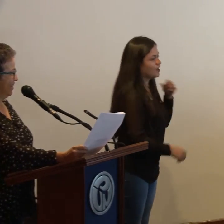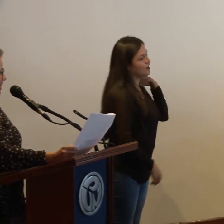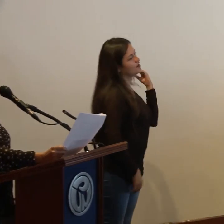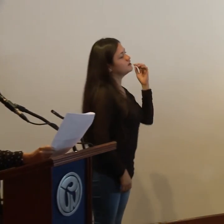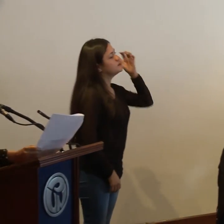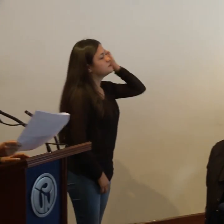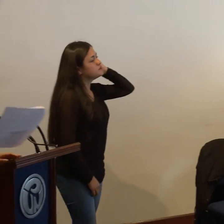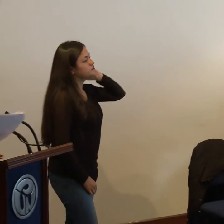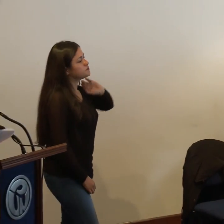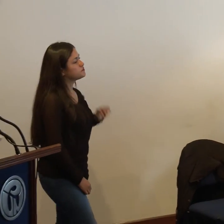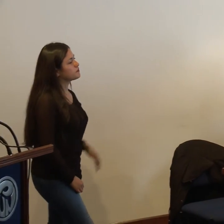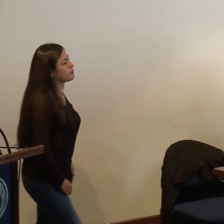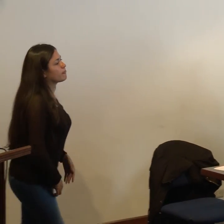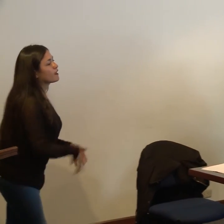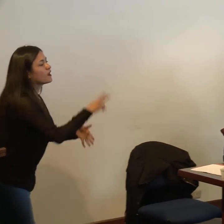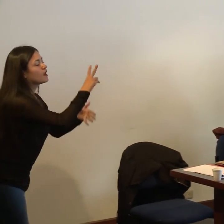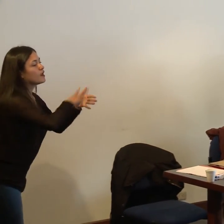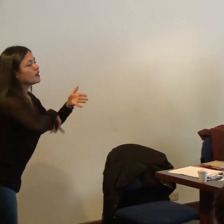paremos